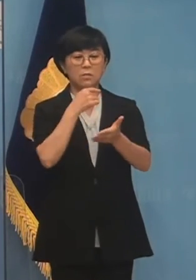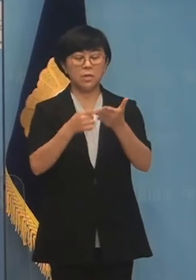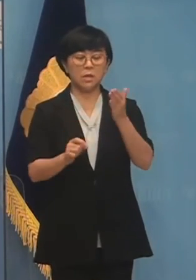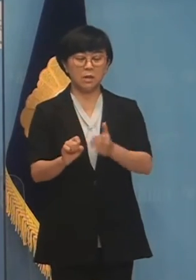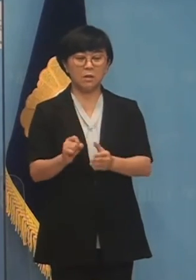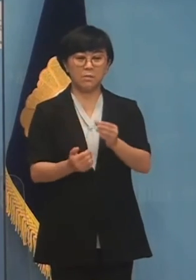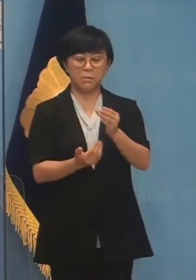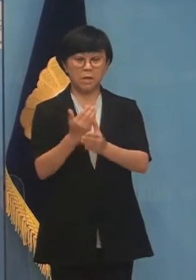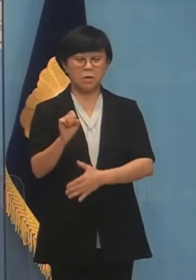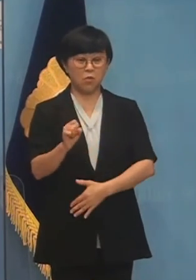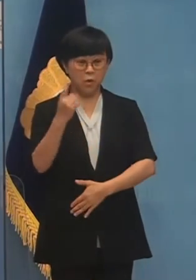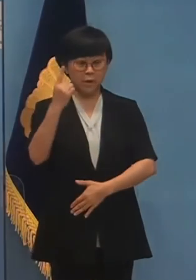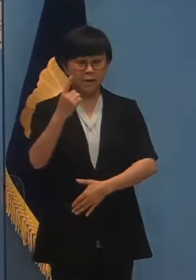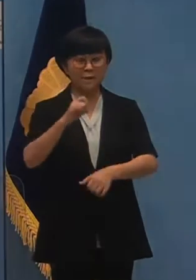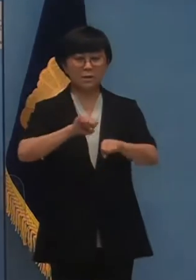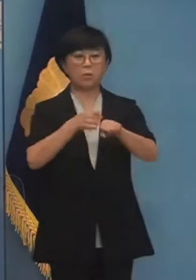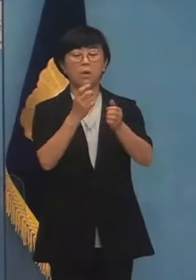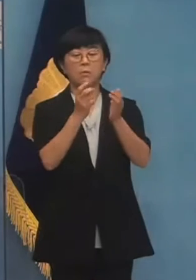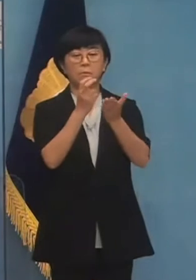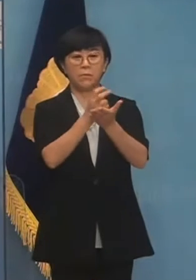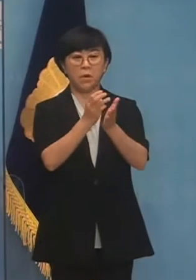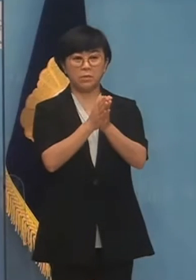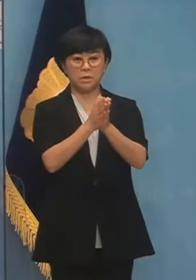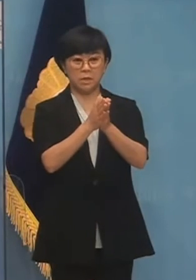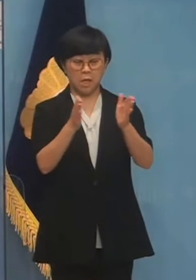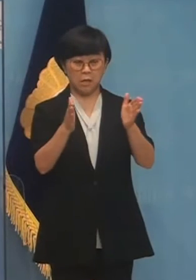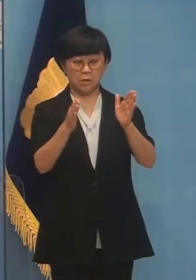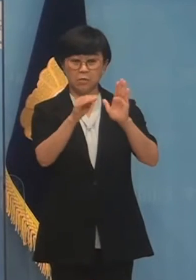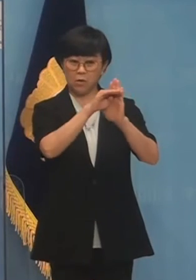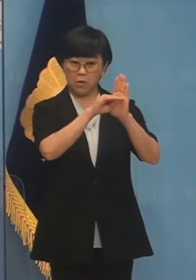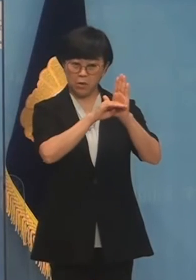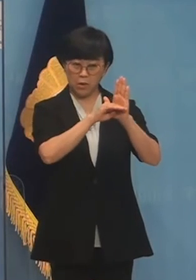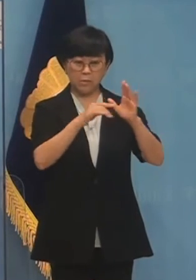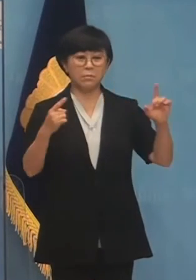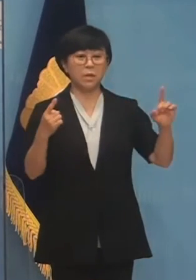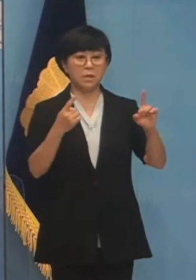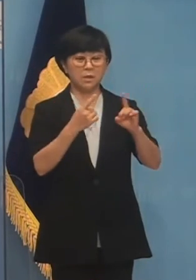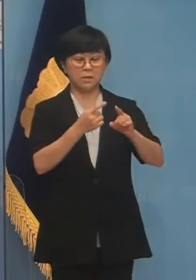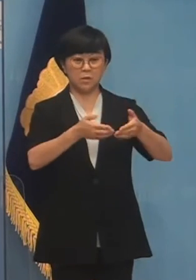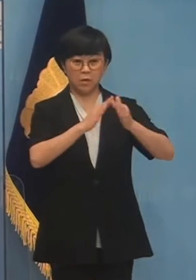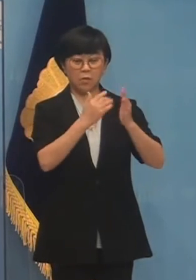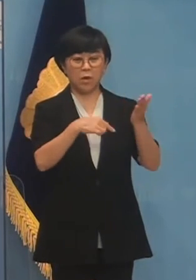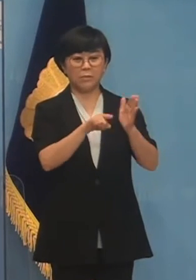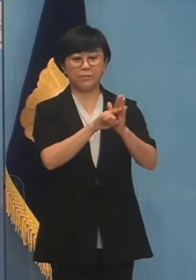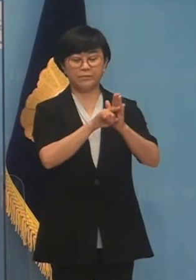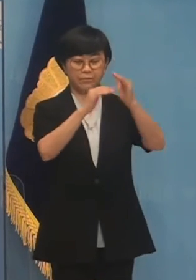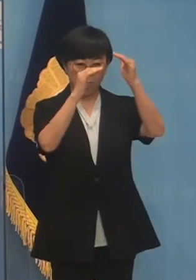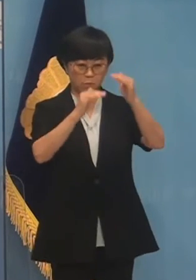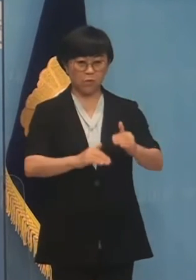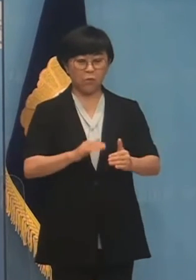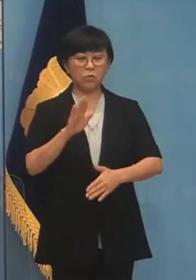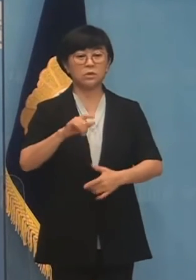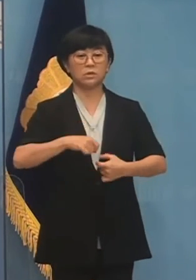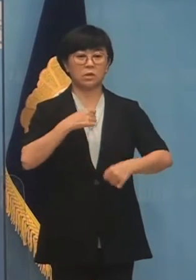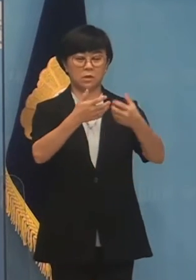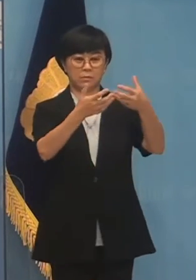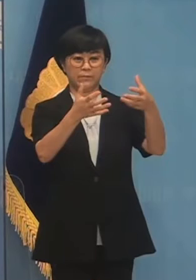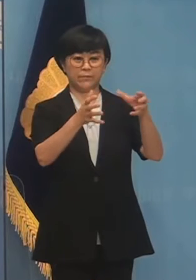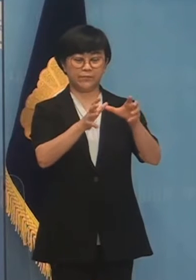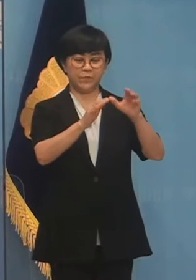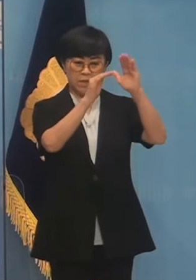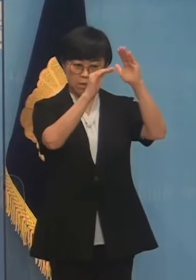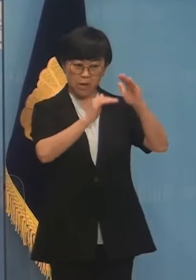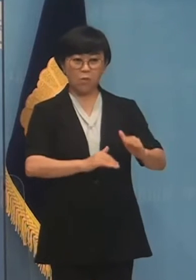중대재해법 시행령 제정안에 대한 내용에 대해서 오늘 정의당이